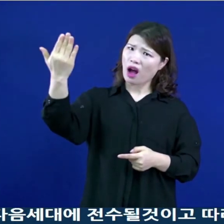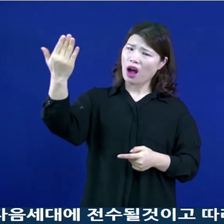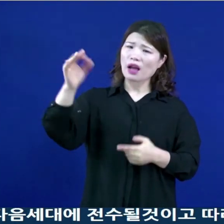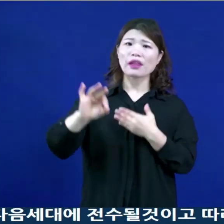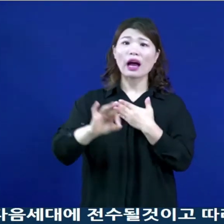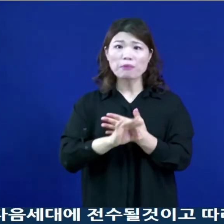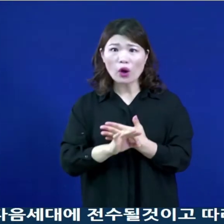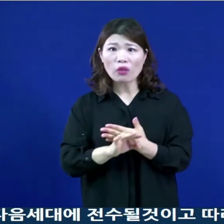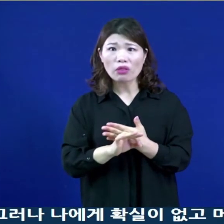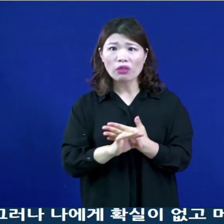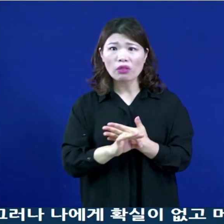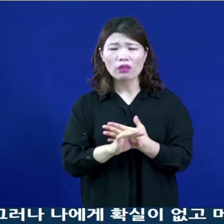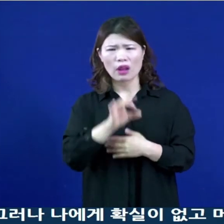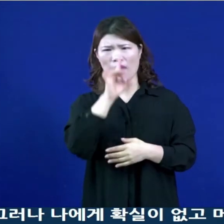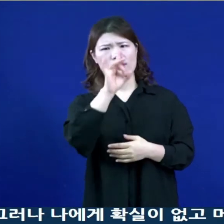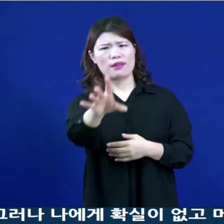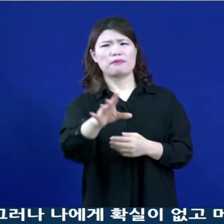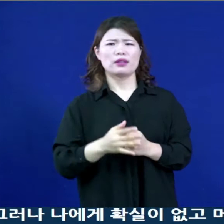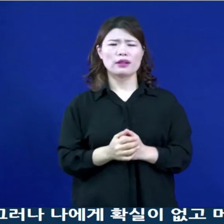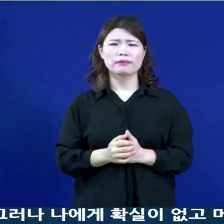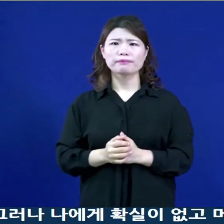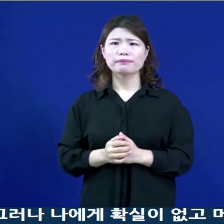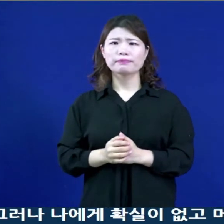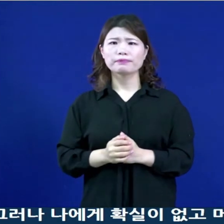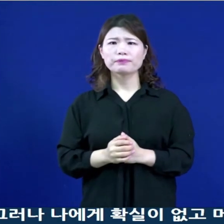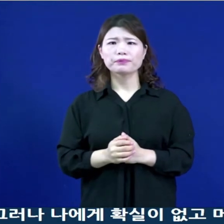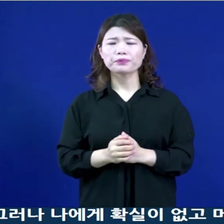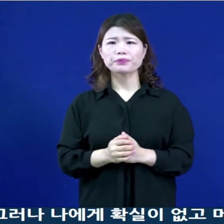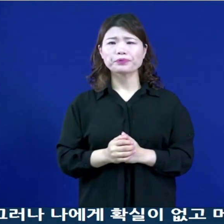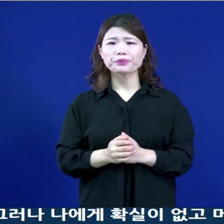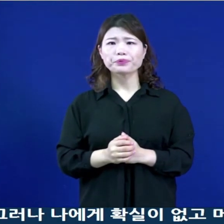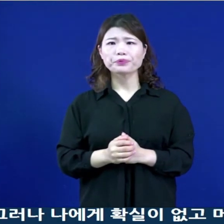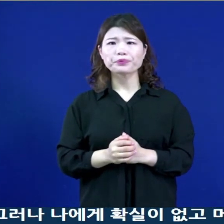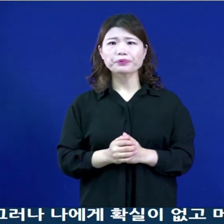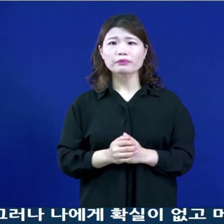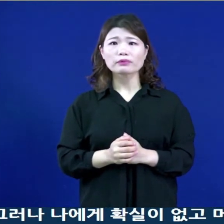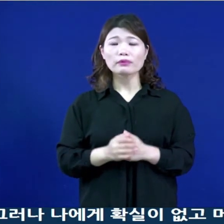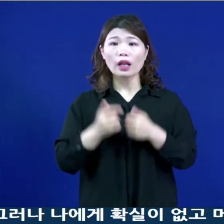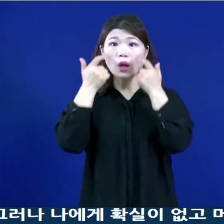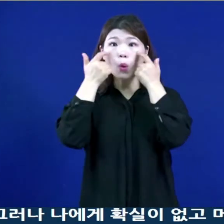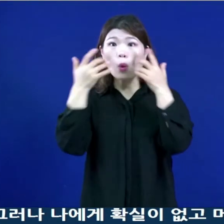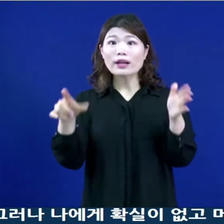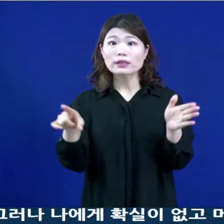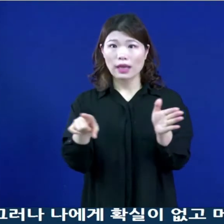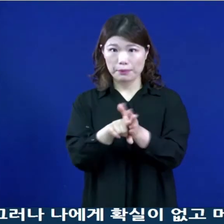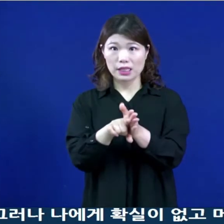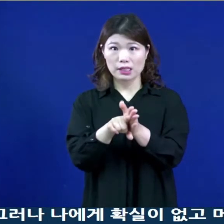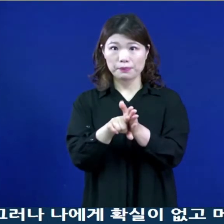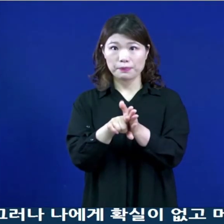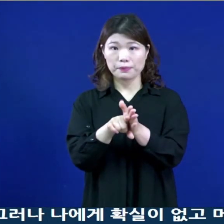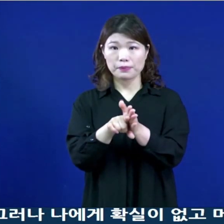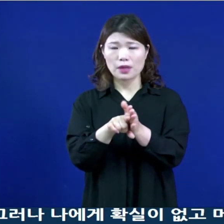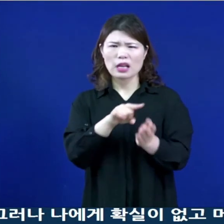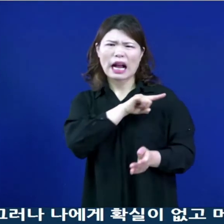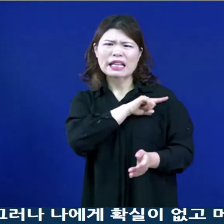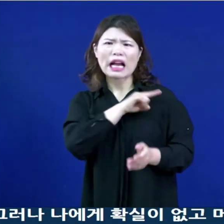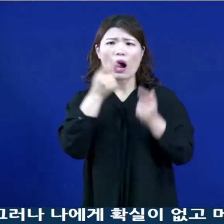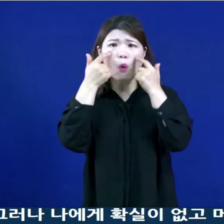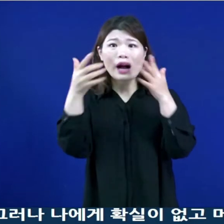다음 세대에 주어서는 안 되는 것이죠. 여러분, 확실한 믿음이라는 게 가장 확실한